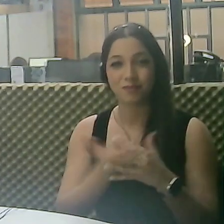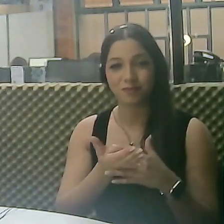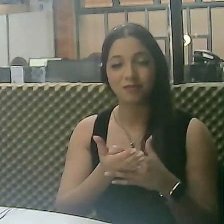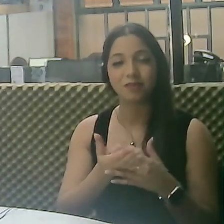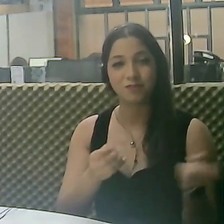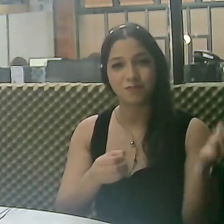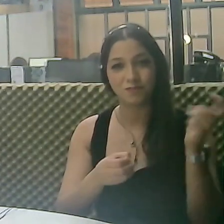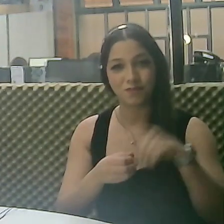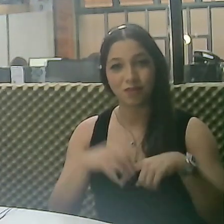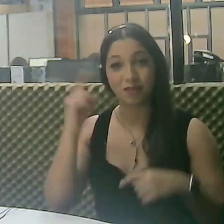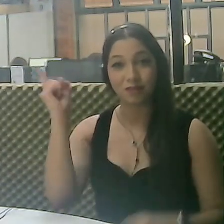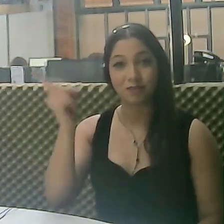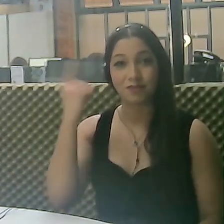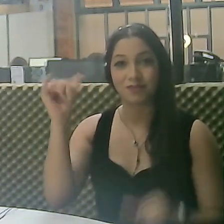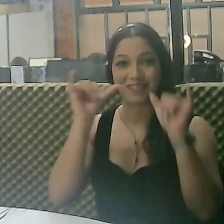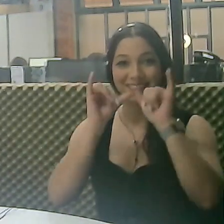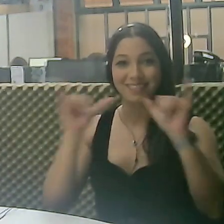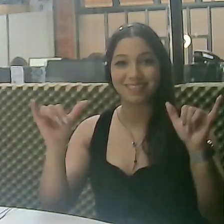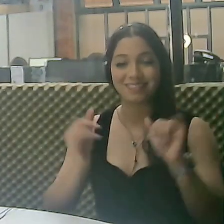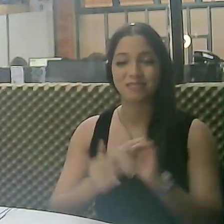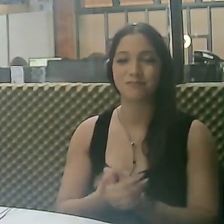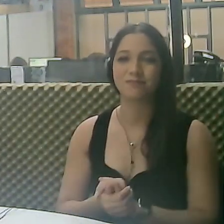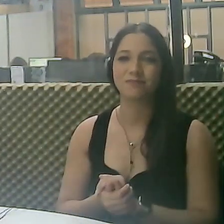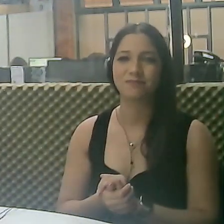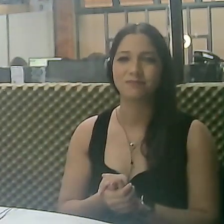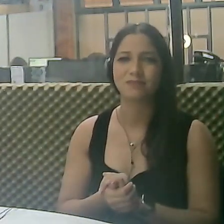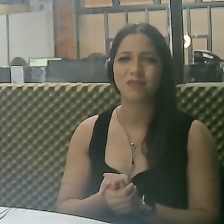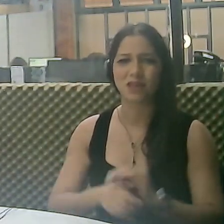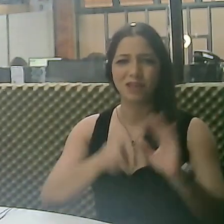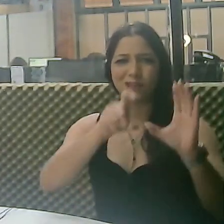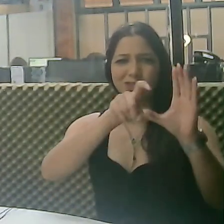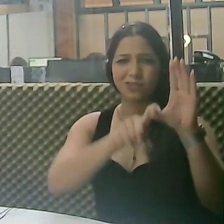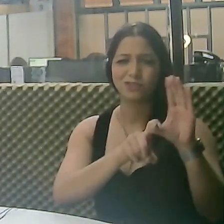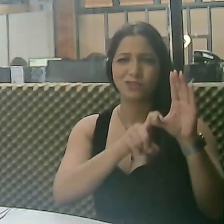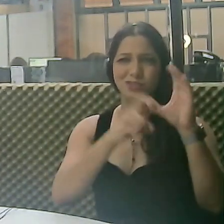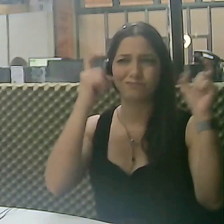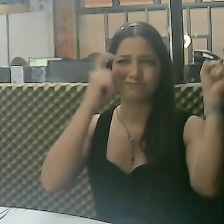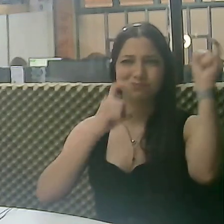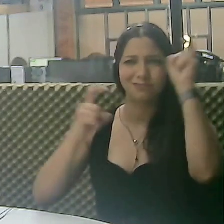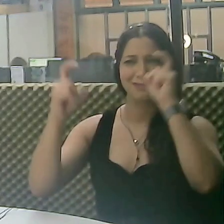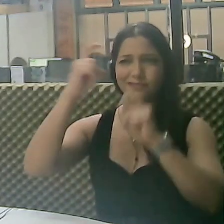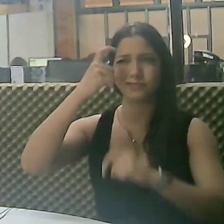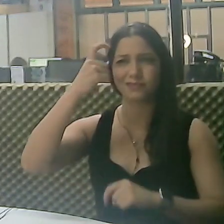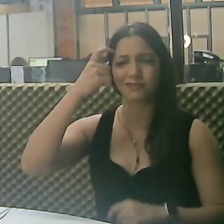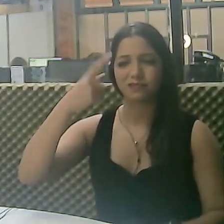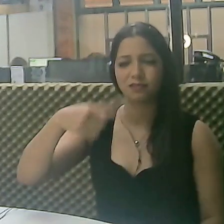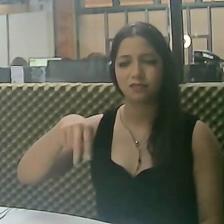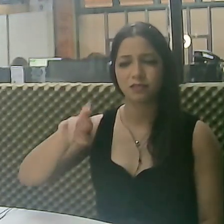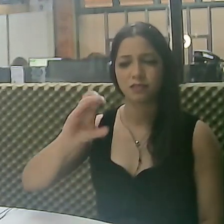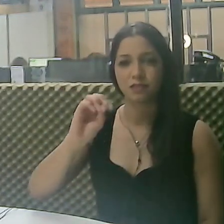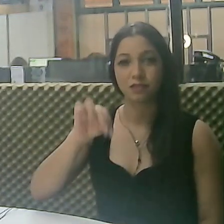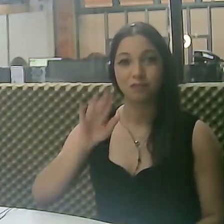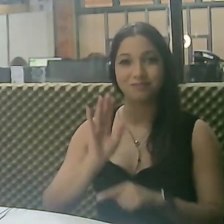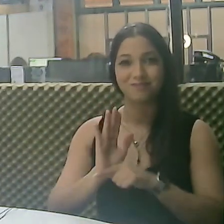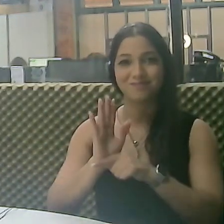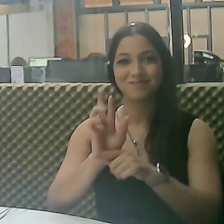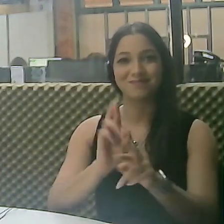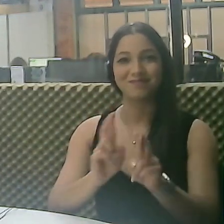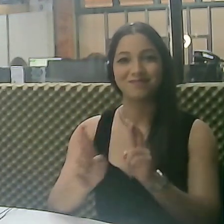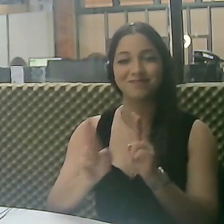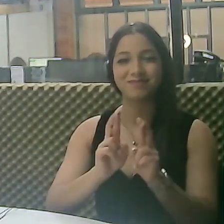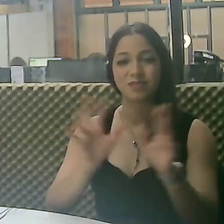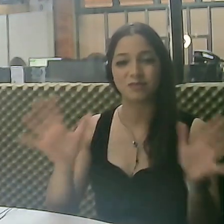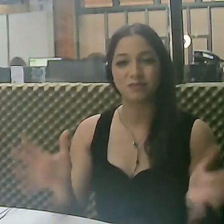já voltamos com o Giro de Notícias. Se as dívidas andam tirando o seu sono, o Procon vai te ajudar a resolver. Vem